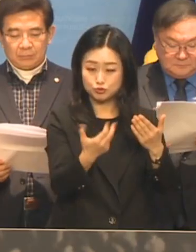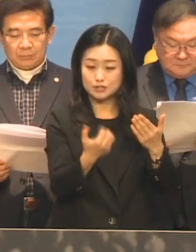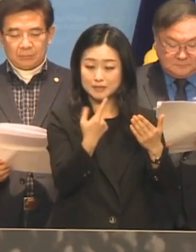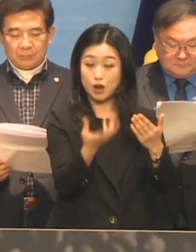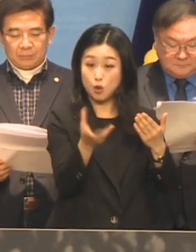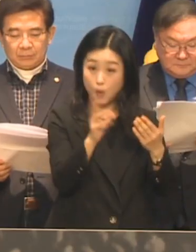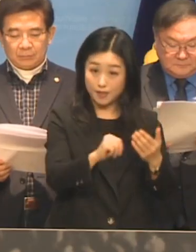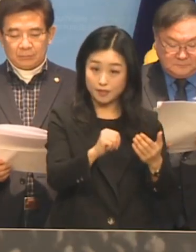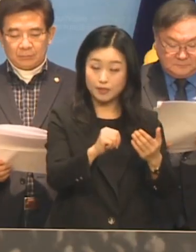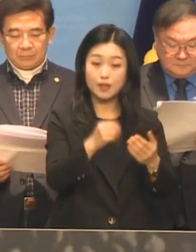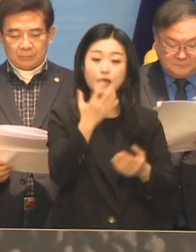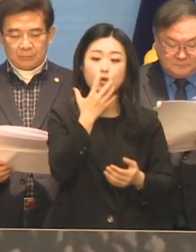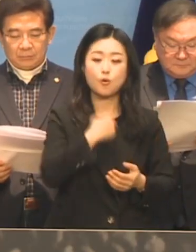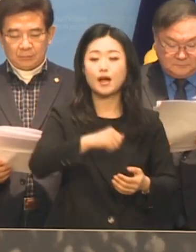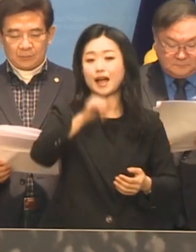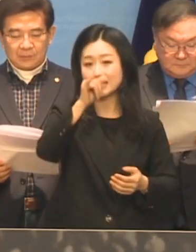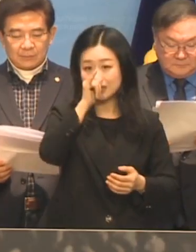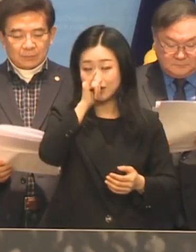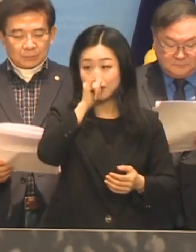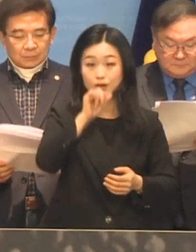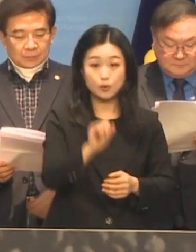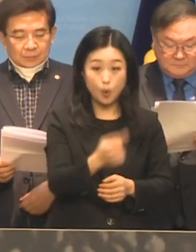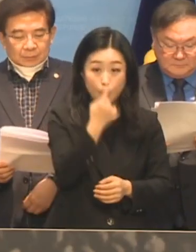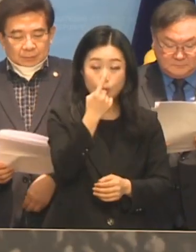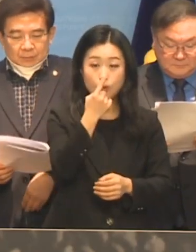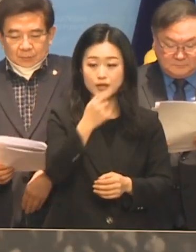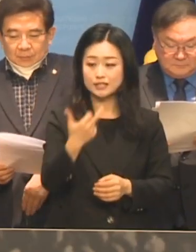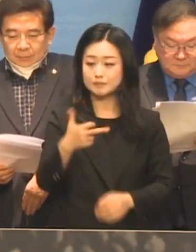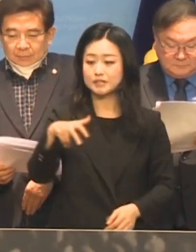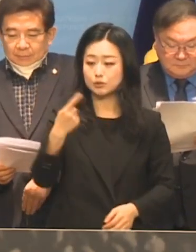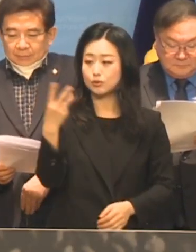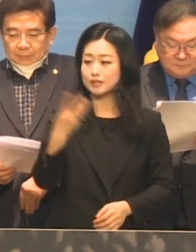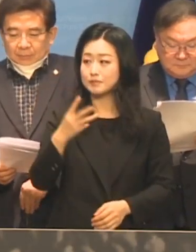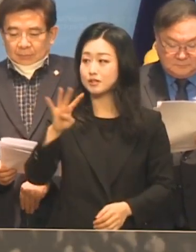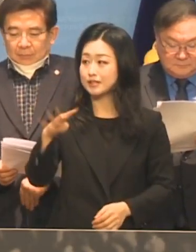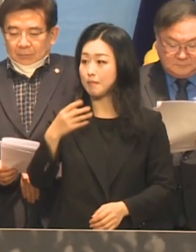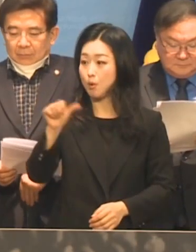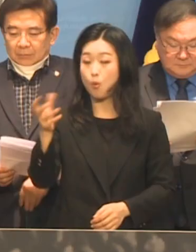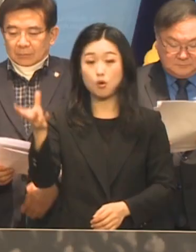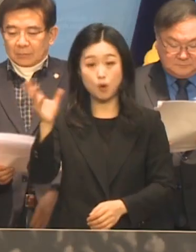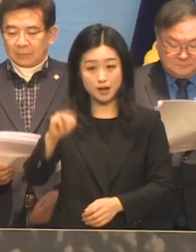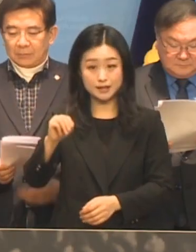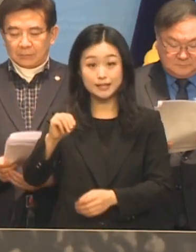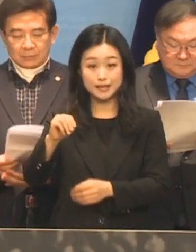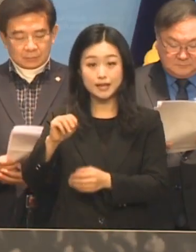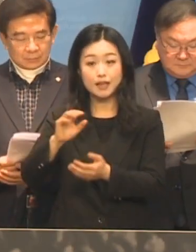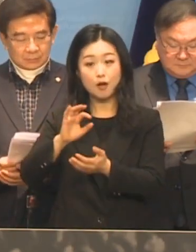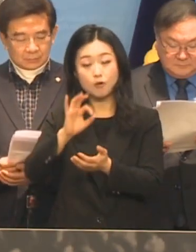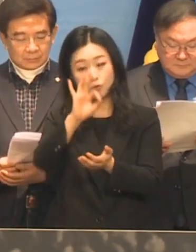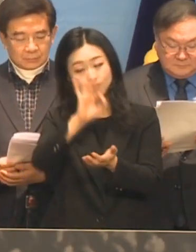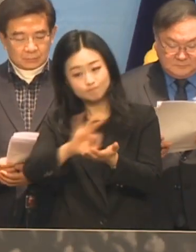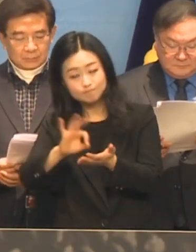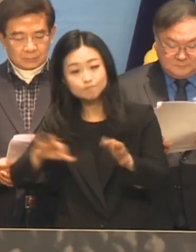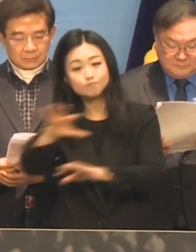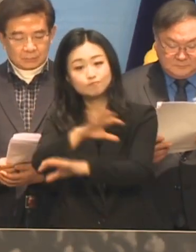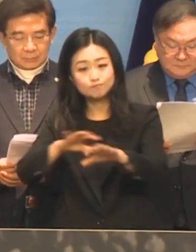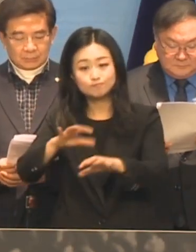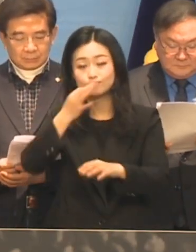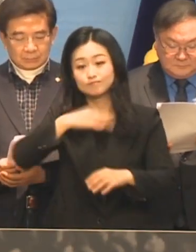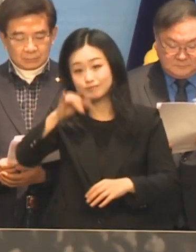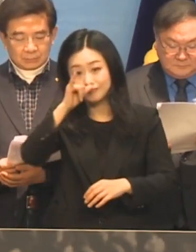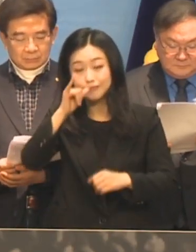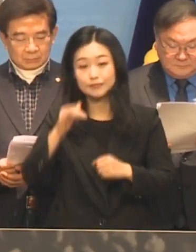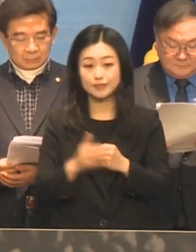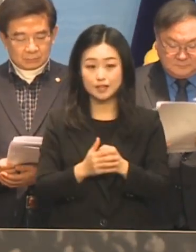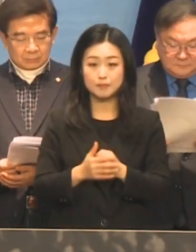원의 생산 유발 효과가 최대 17조 3,405억 원에 이른다는 분석 결과가 나와 실제